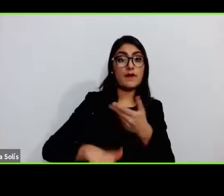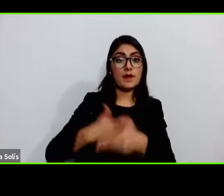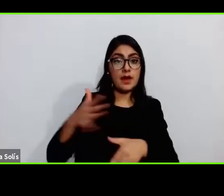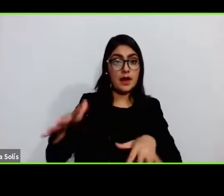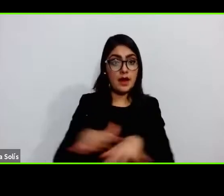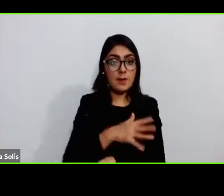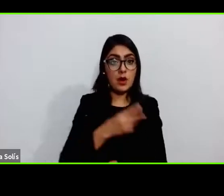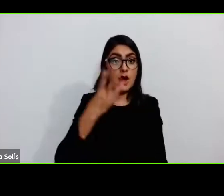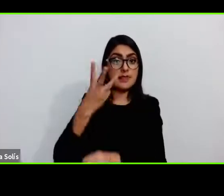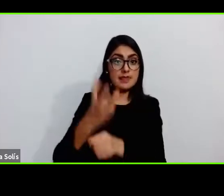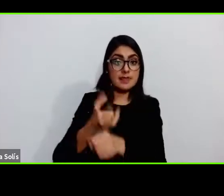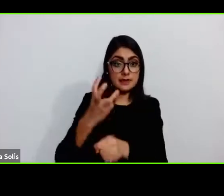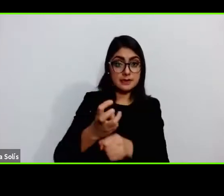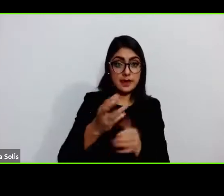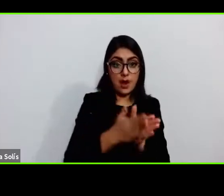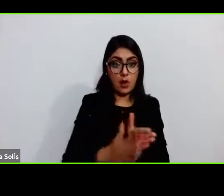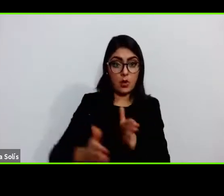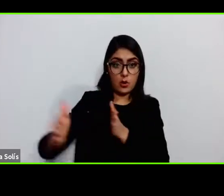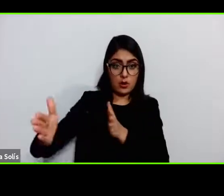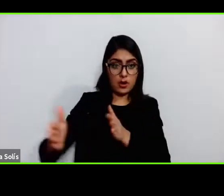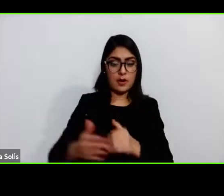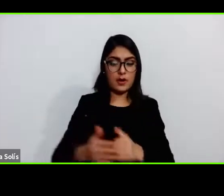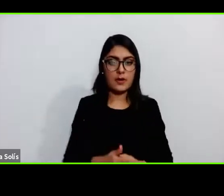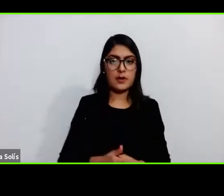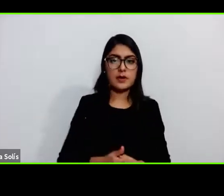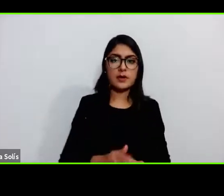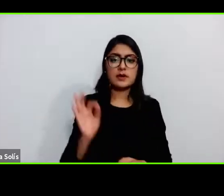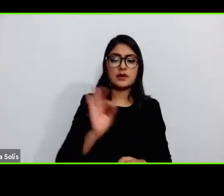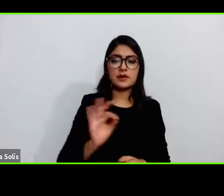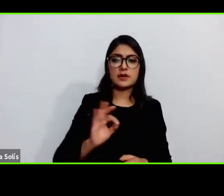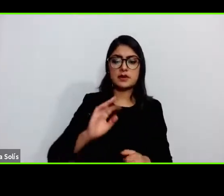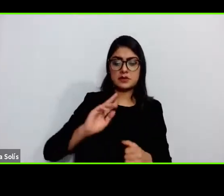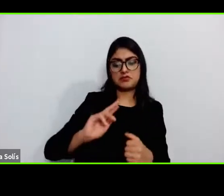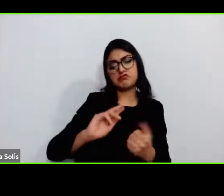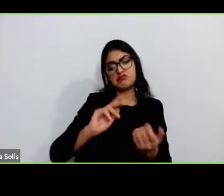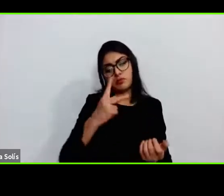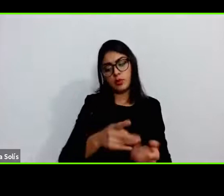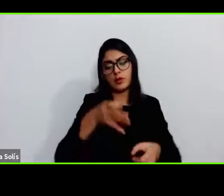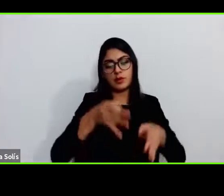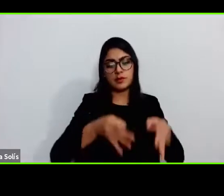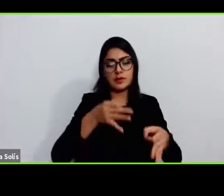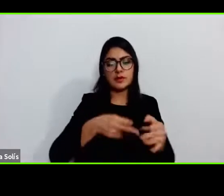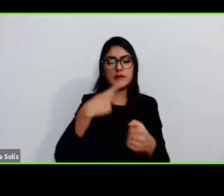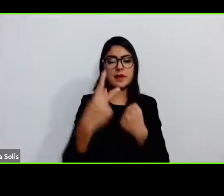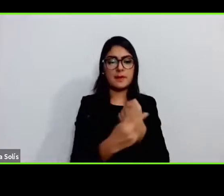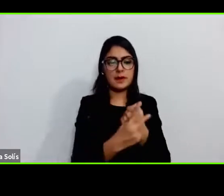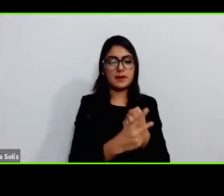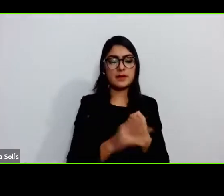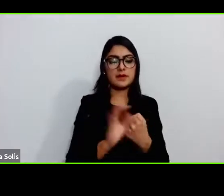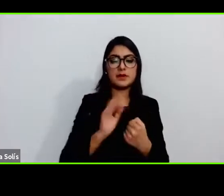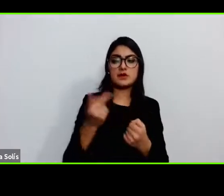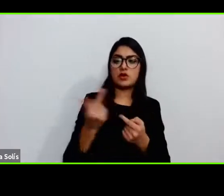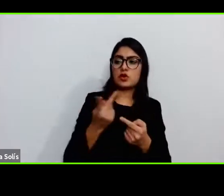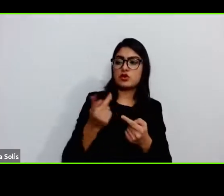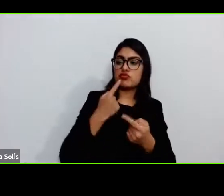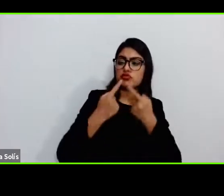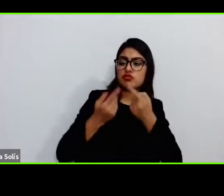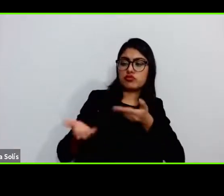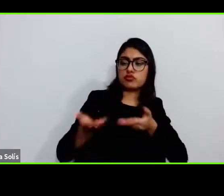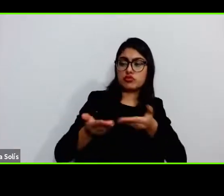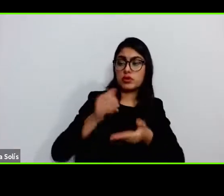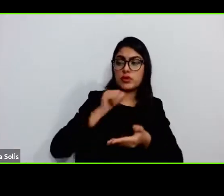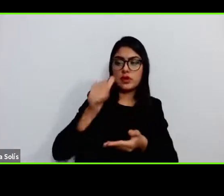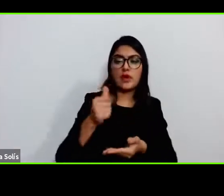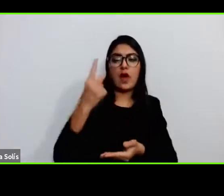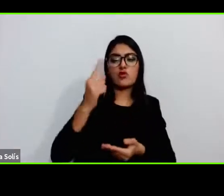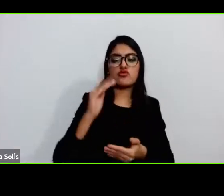a veces una reacción de la Corte Nacional puede ser detonada precisamente por que no hay un diálogo genuino entre ambas cortes, ¿no?